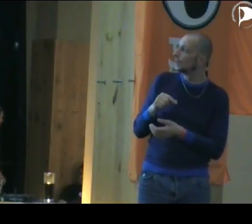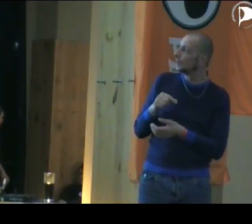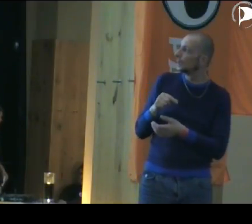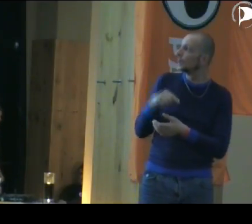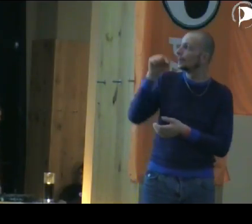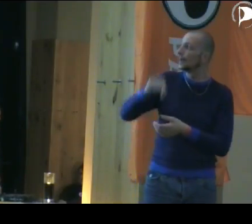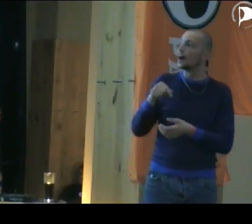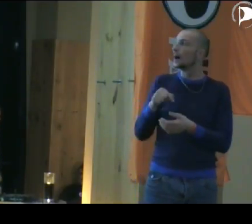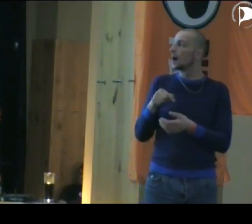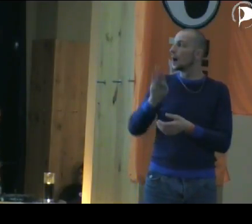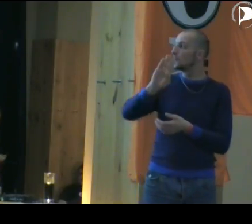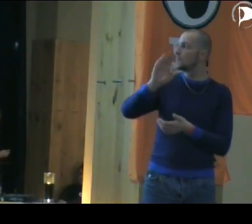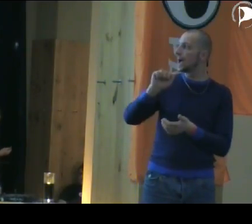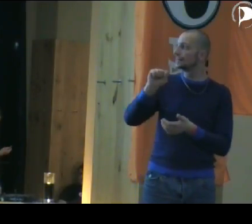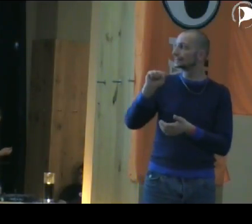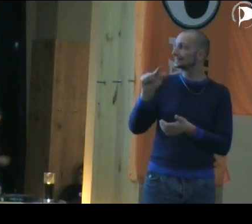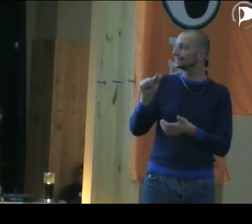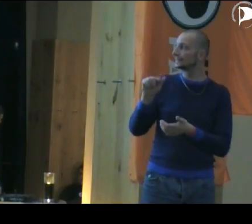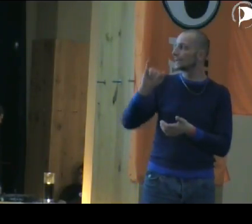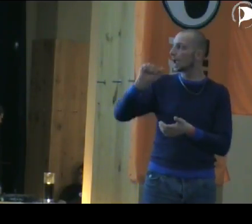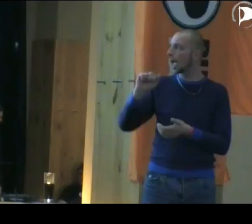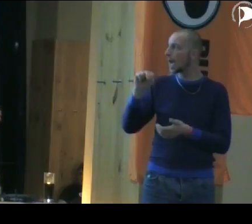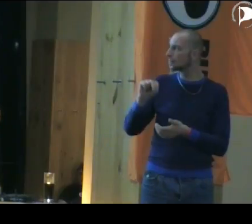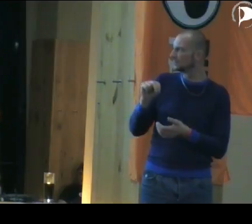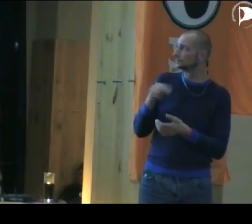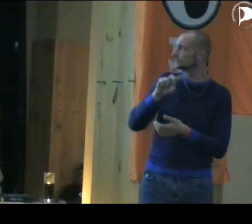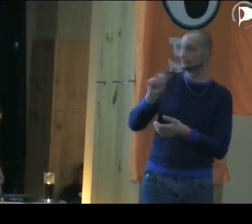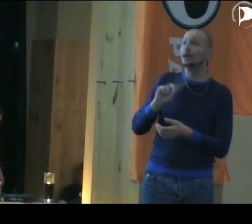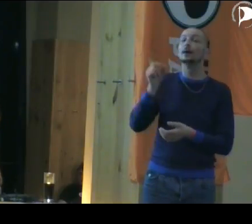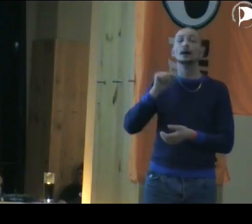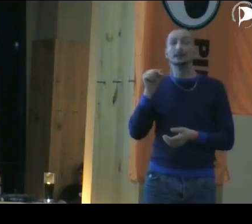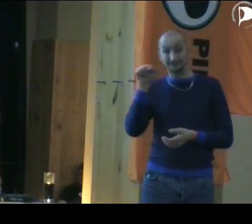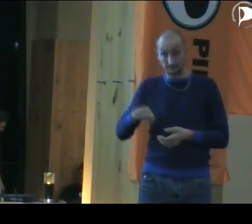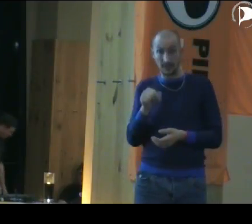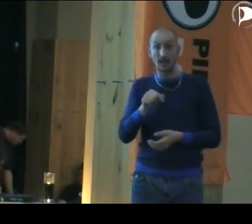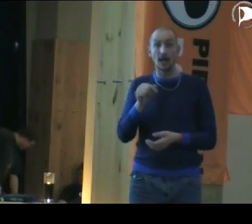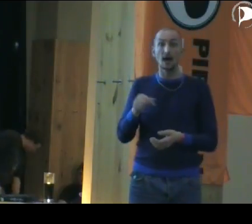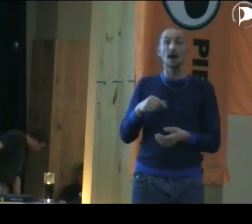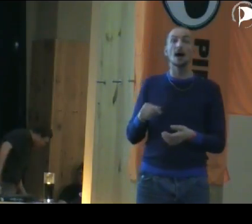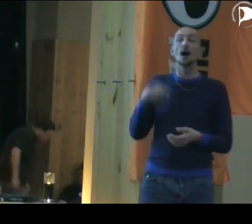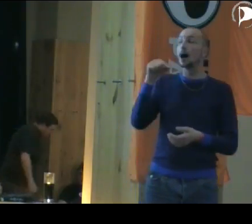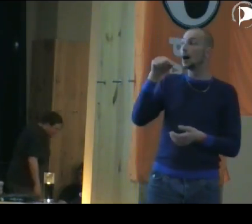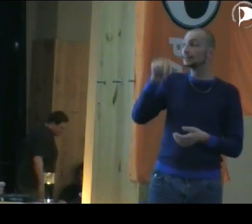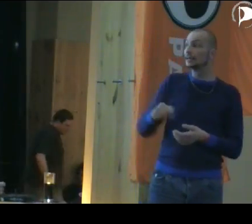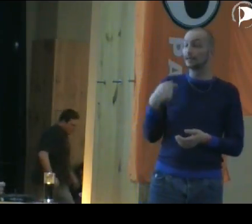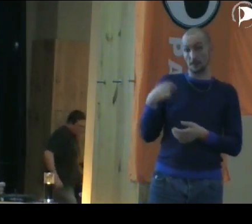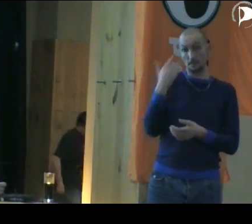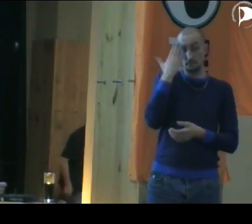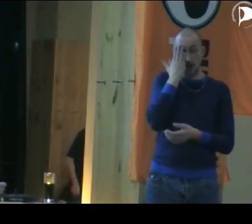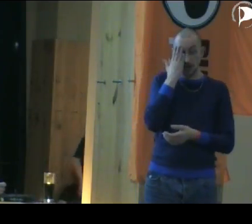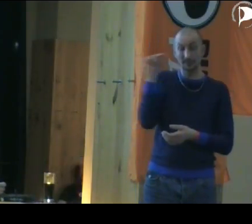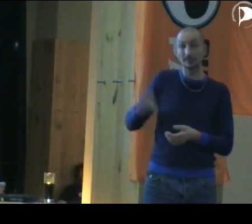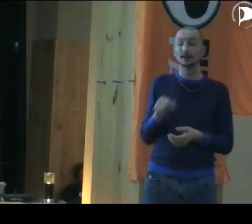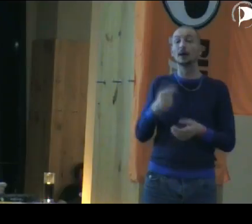psychologie und ich bin pirat weil ich den grat partei wahnsinnig fasziniert in dem sinne dass ihr das netz